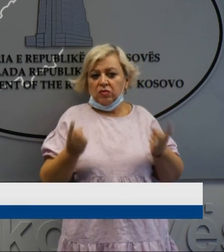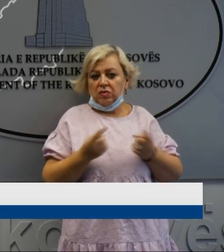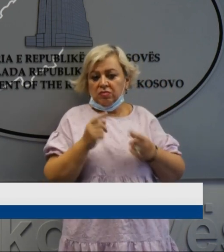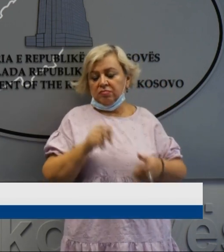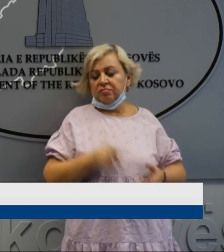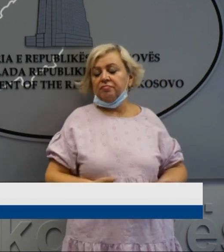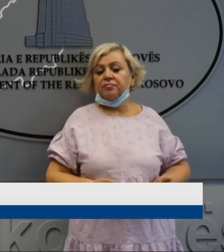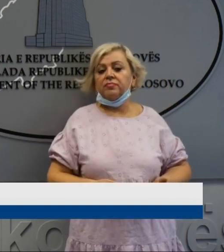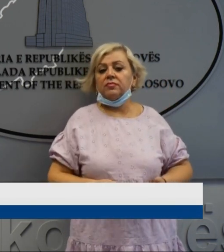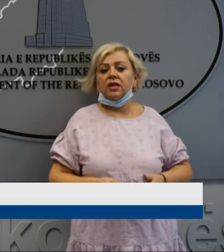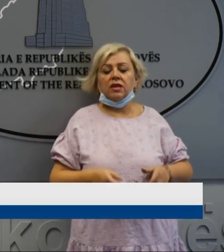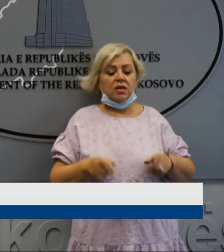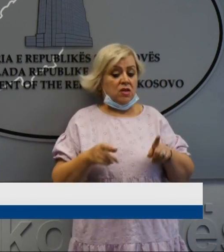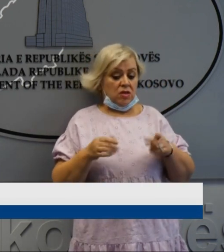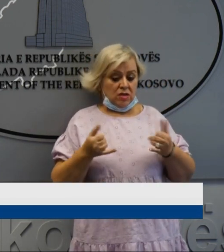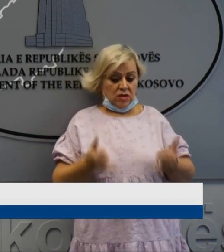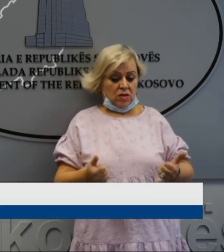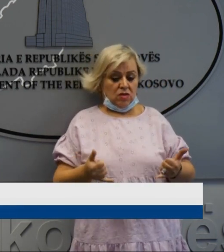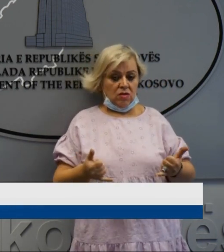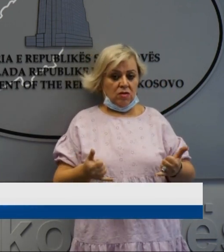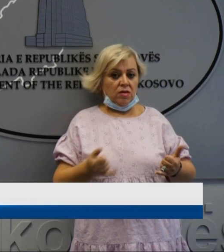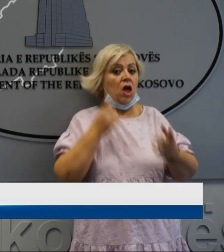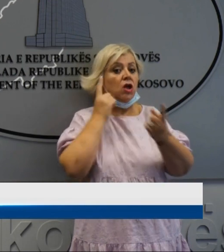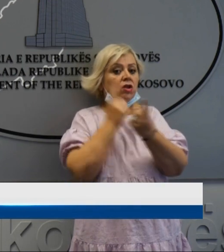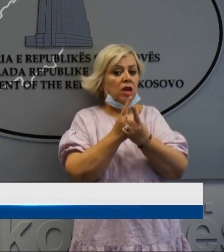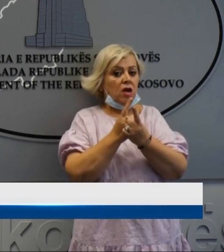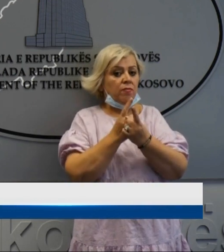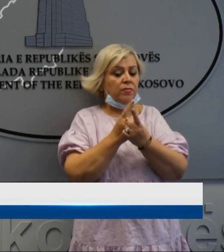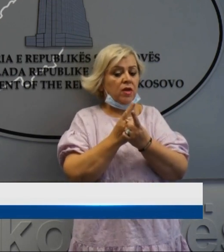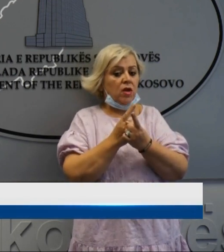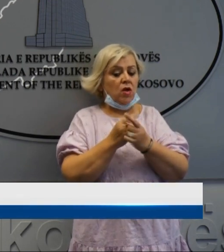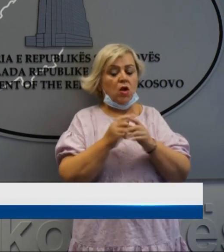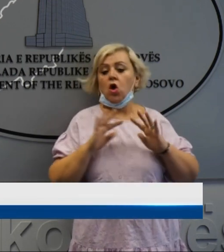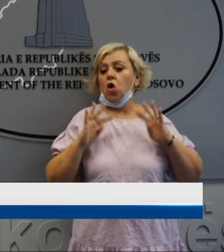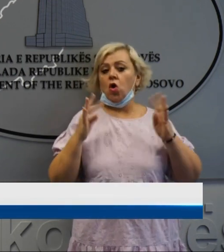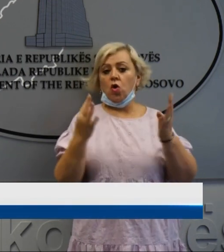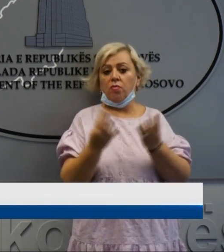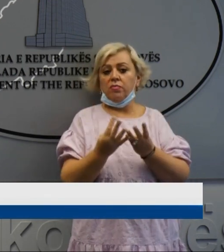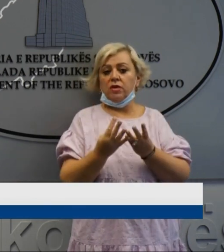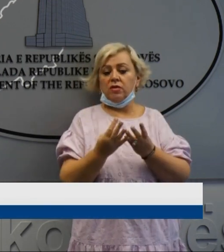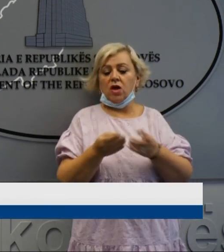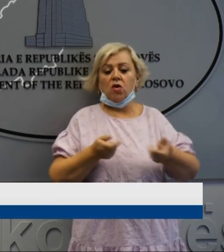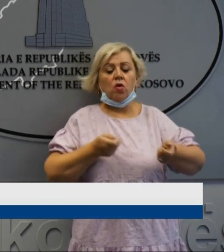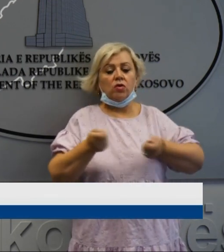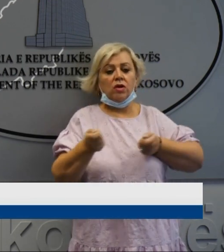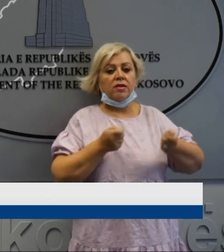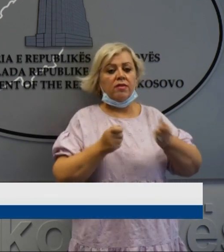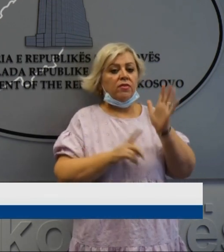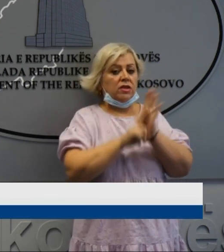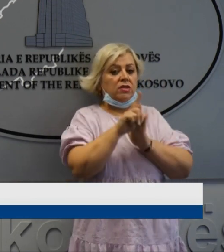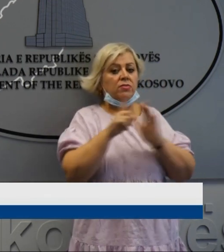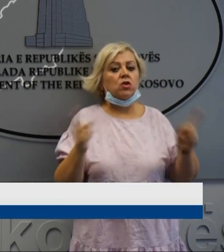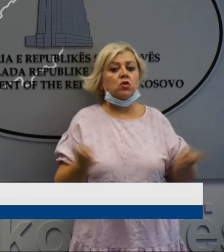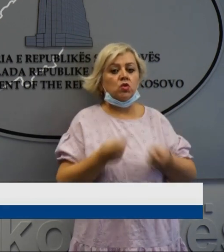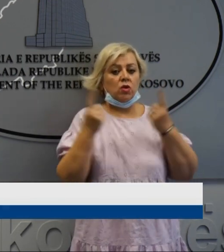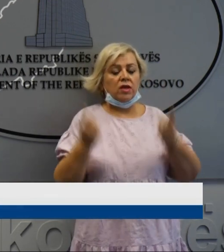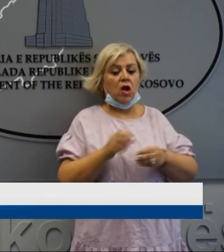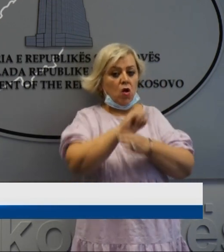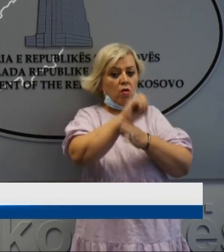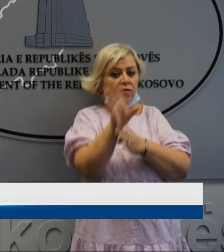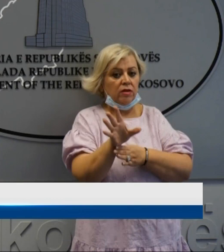tilë. Sa i përket sot takimit për komitetin për koordinimin dhe vlerësimin e situatës